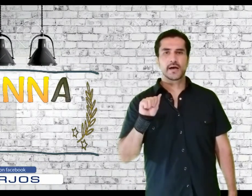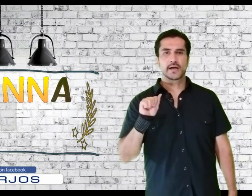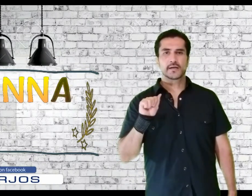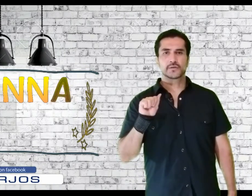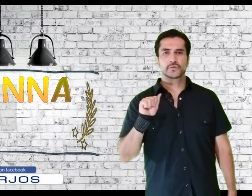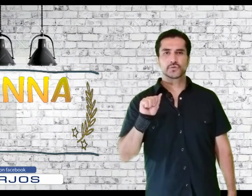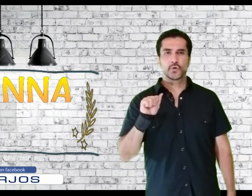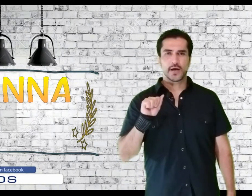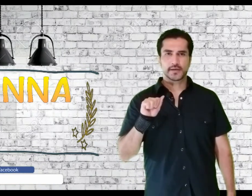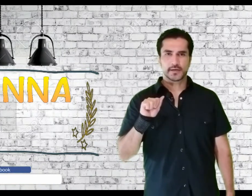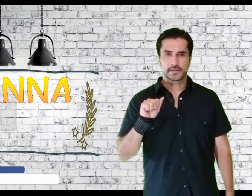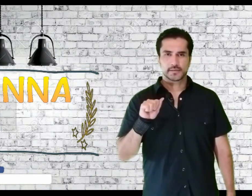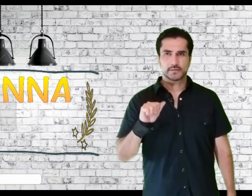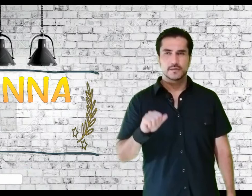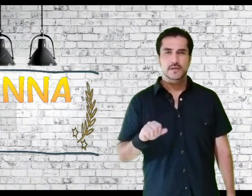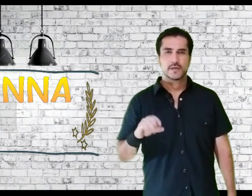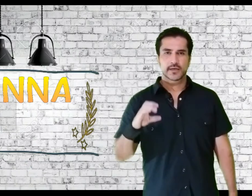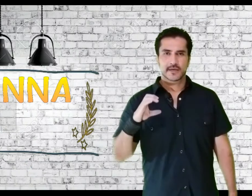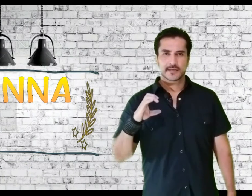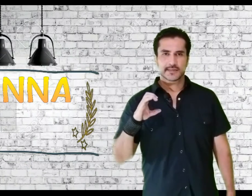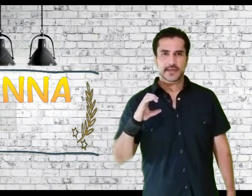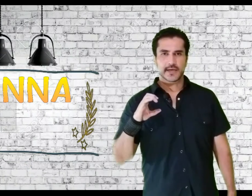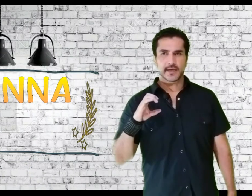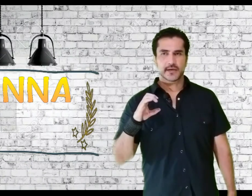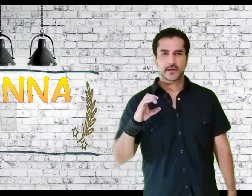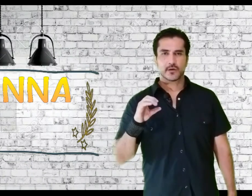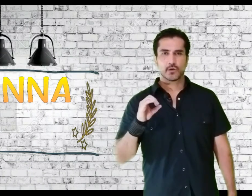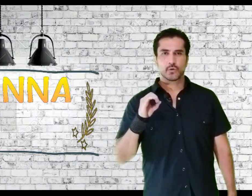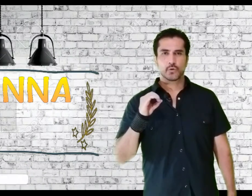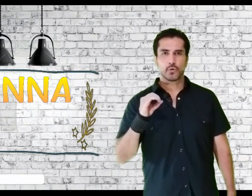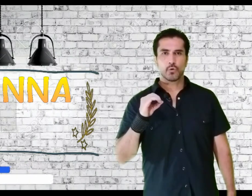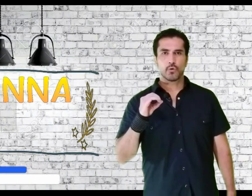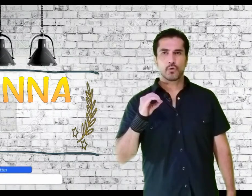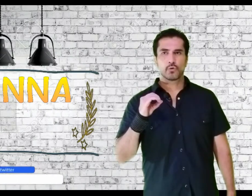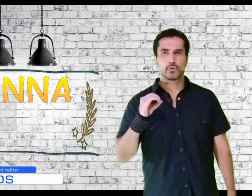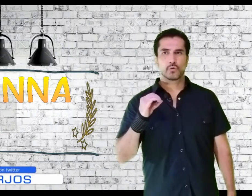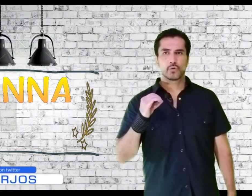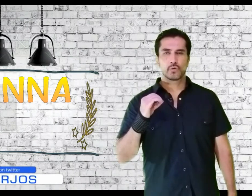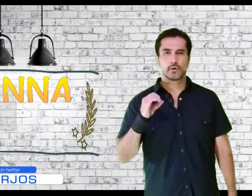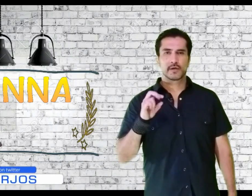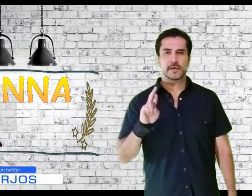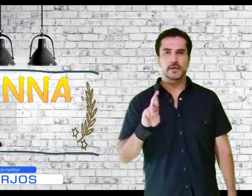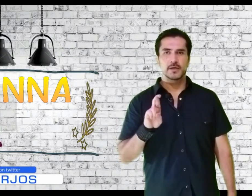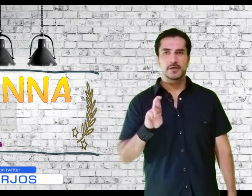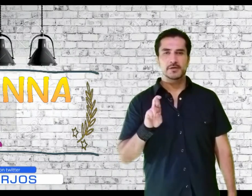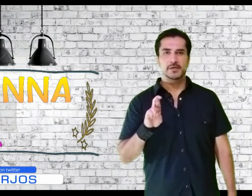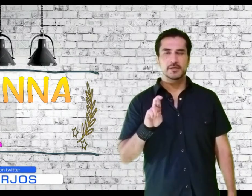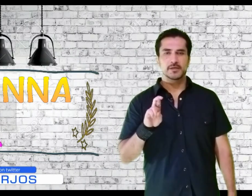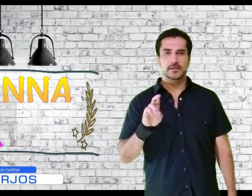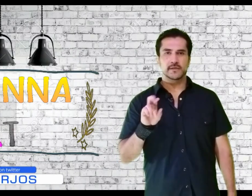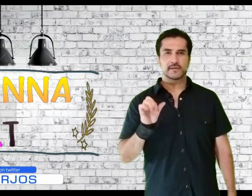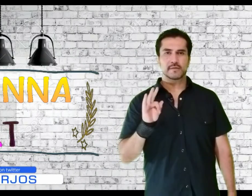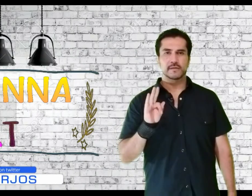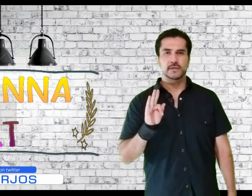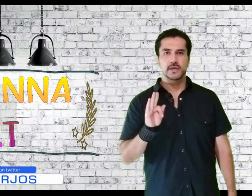A, Joana. C, O, R,